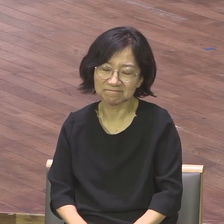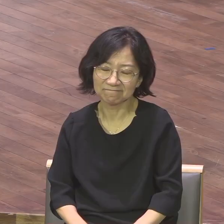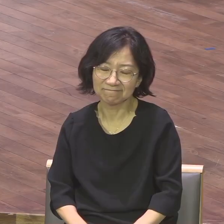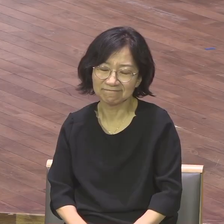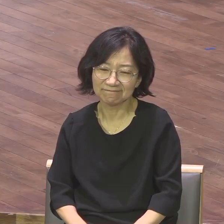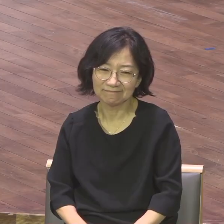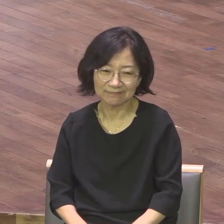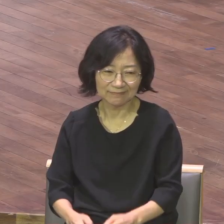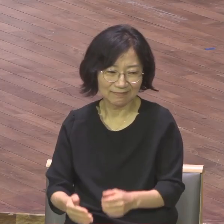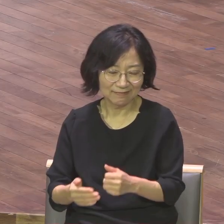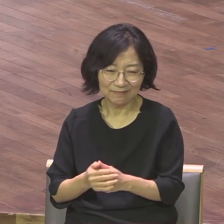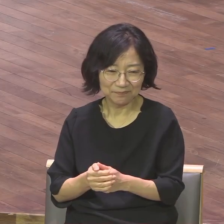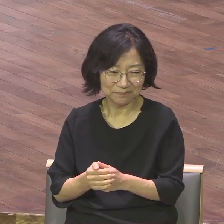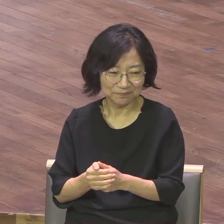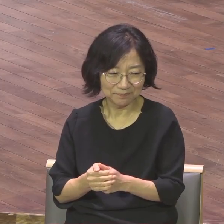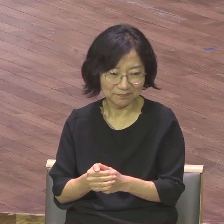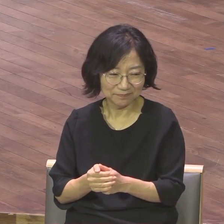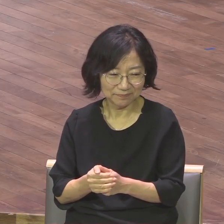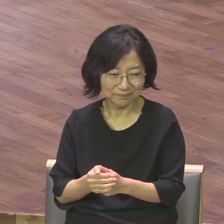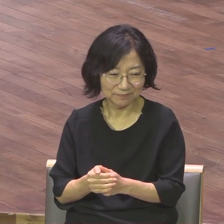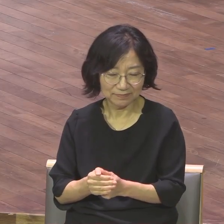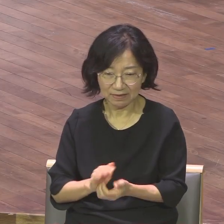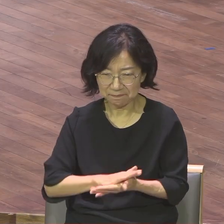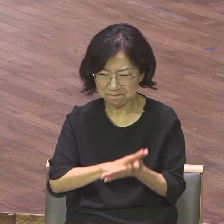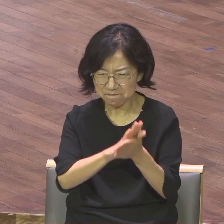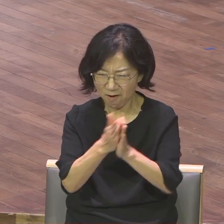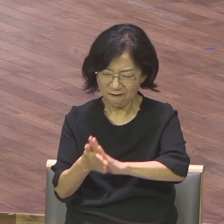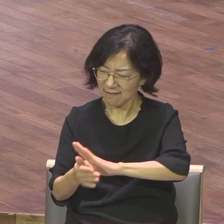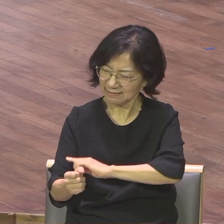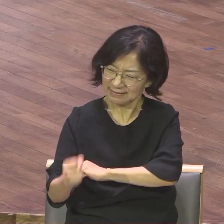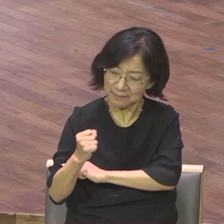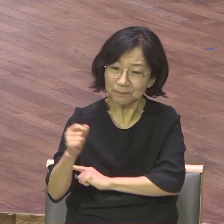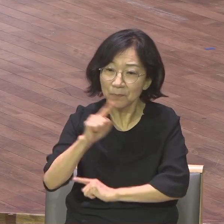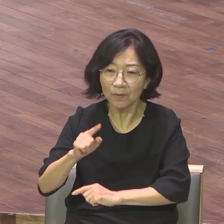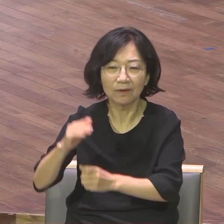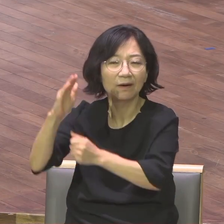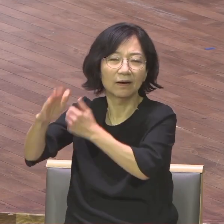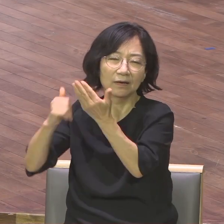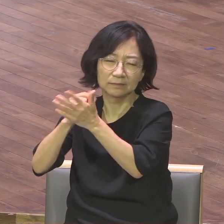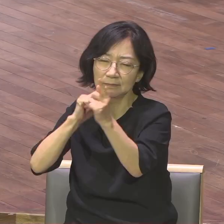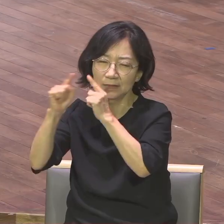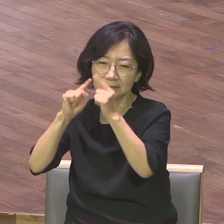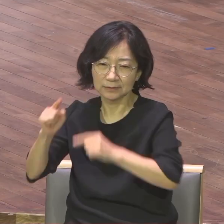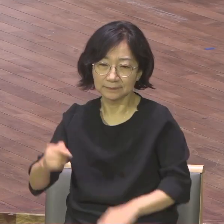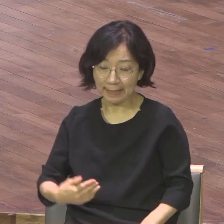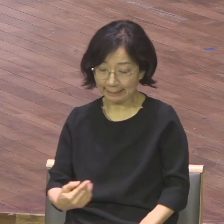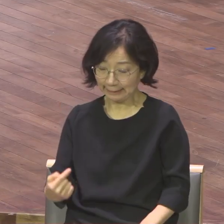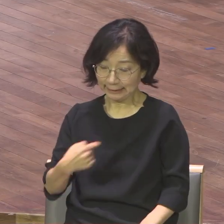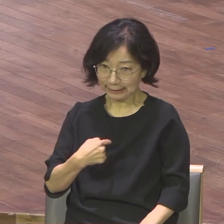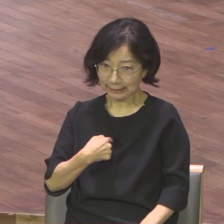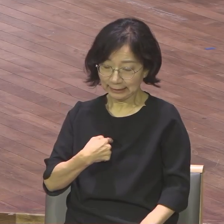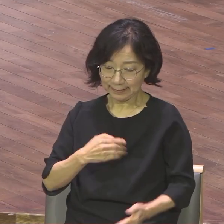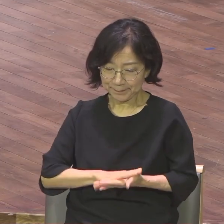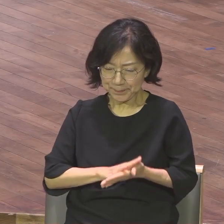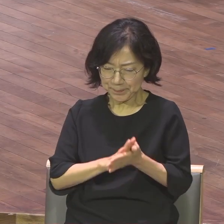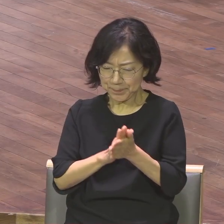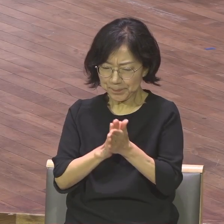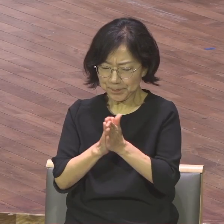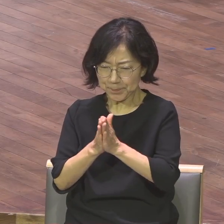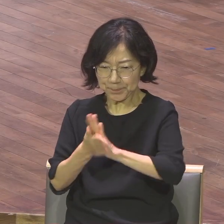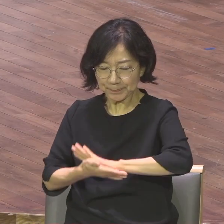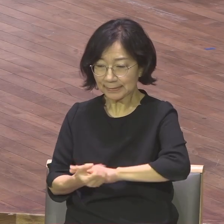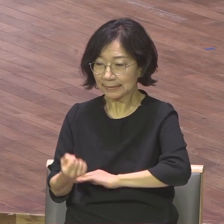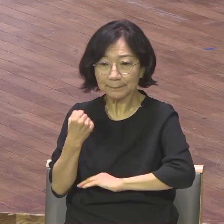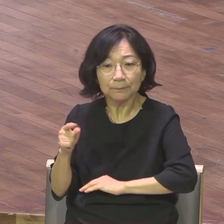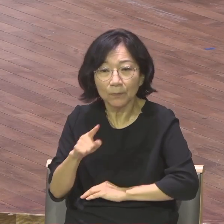변화의 주도자가 바로 하나님의 말씀이다. 나를 변화시킬 수 있는 분은 하나님 능력,